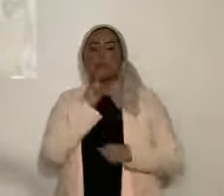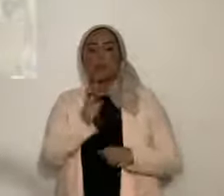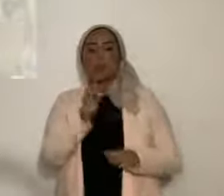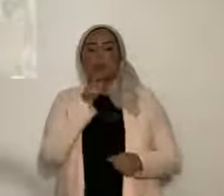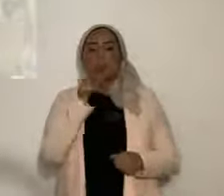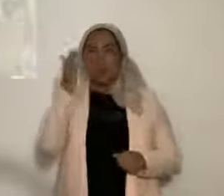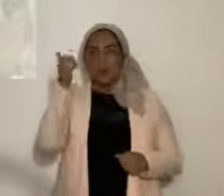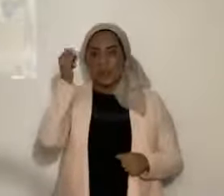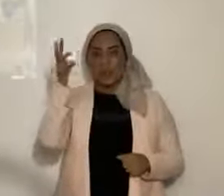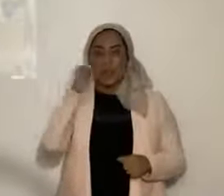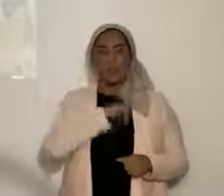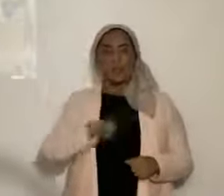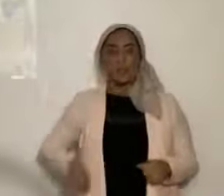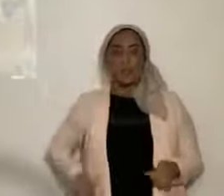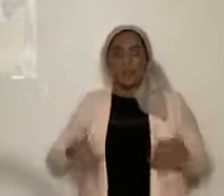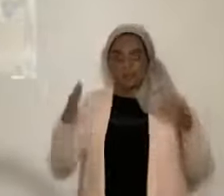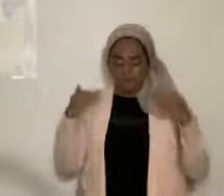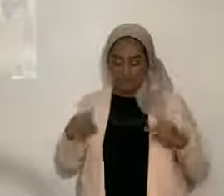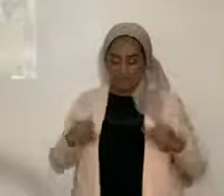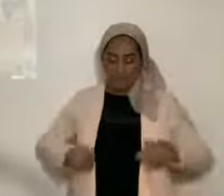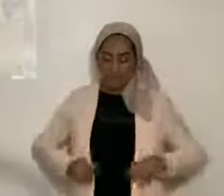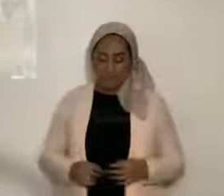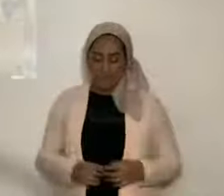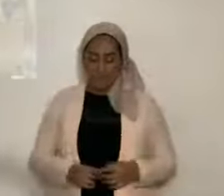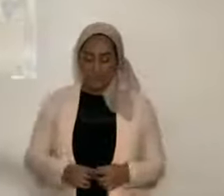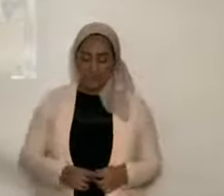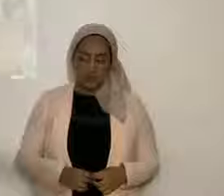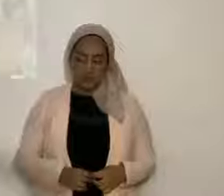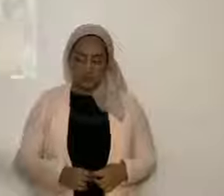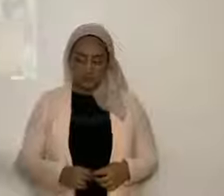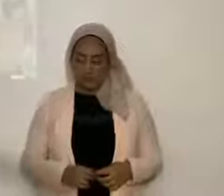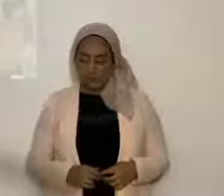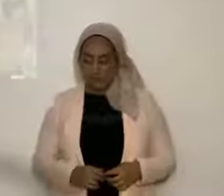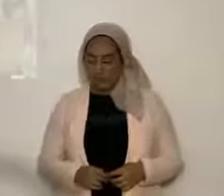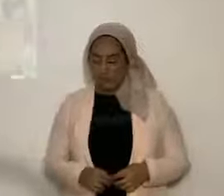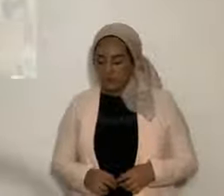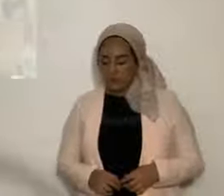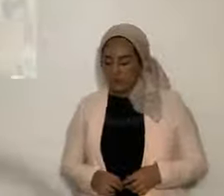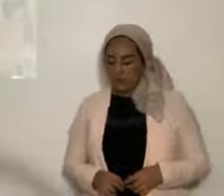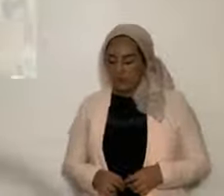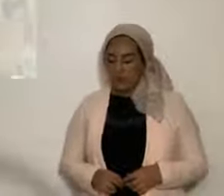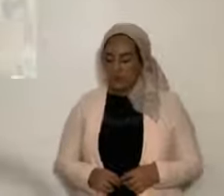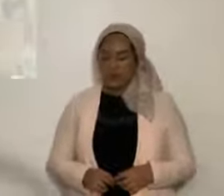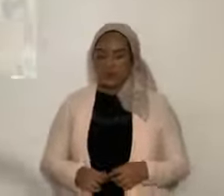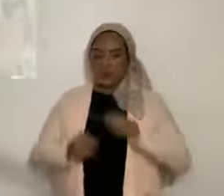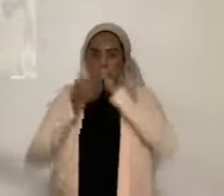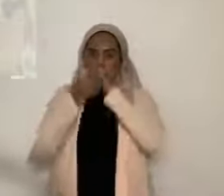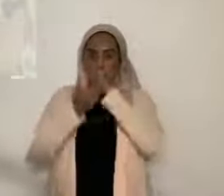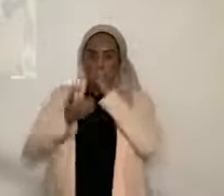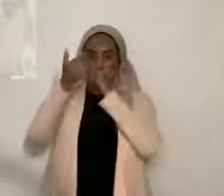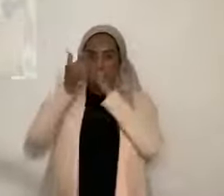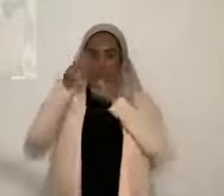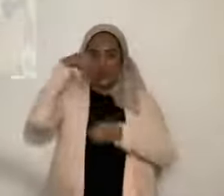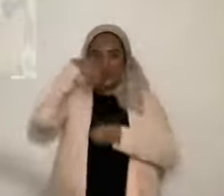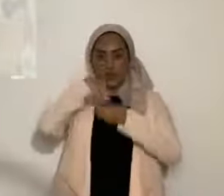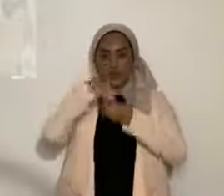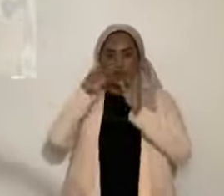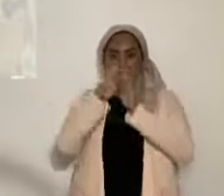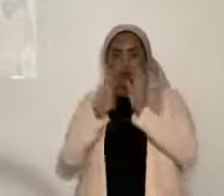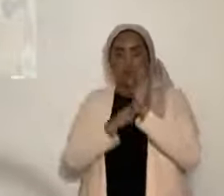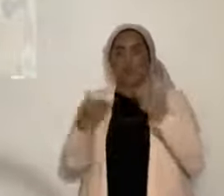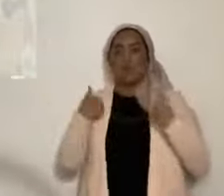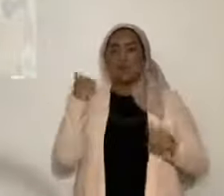Yahshua Mashiach? Bueno, ahora, Las trompetas en la Biblia, hay